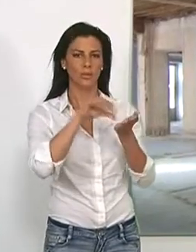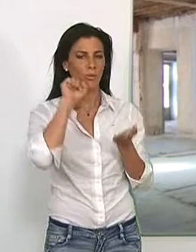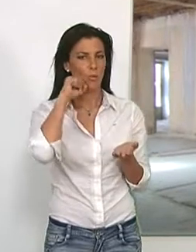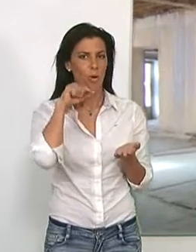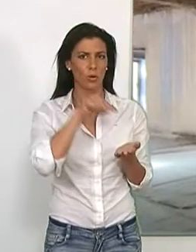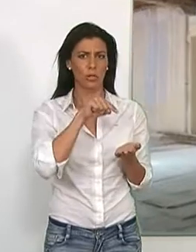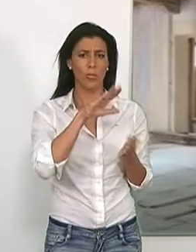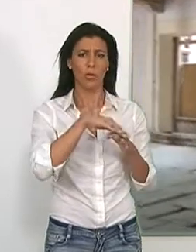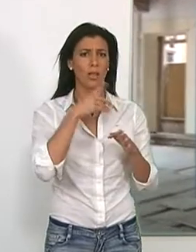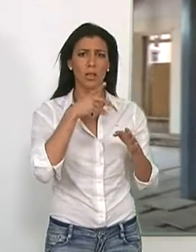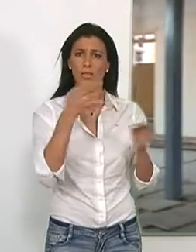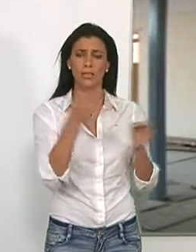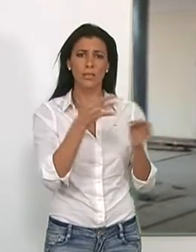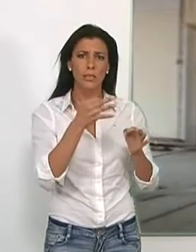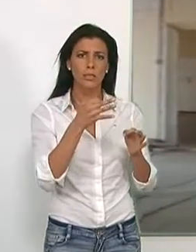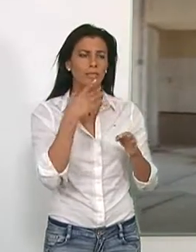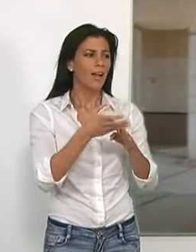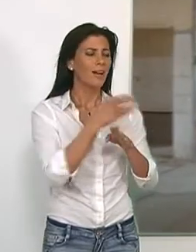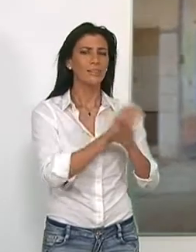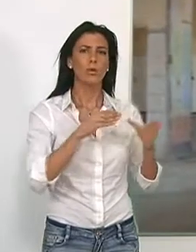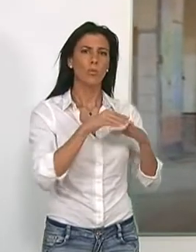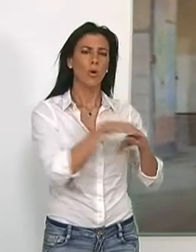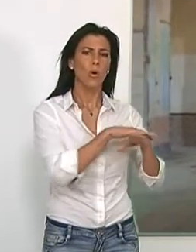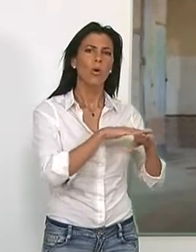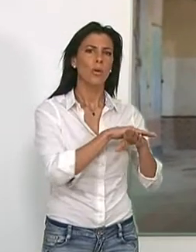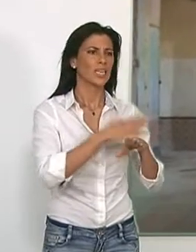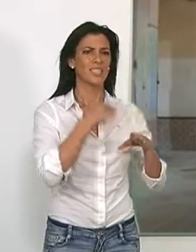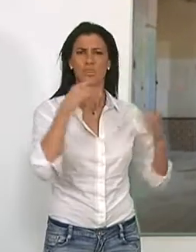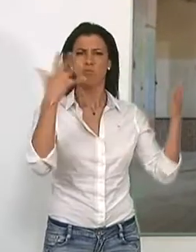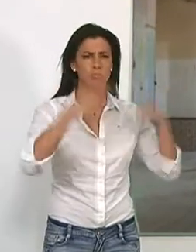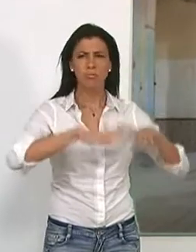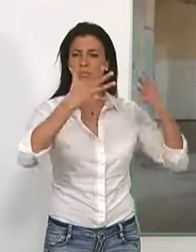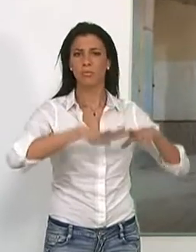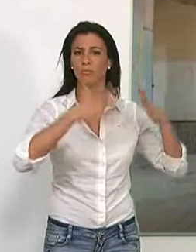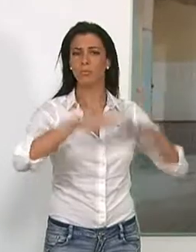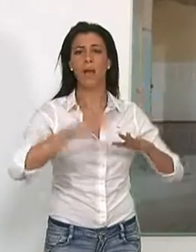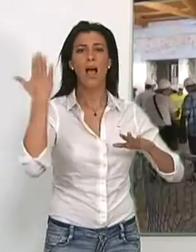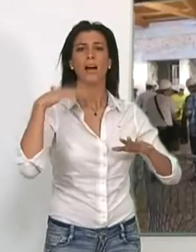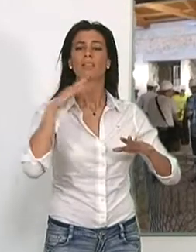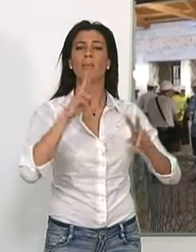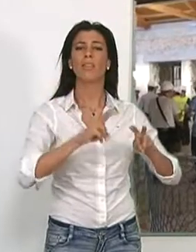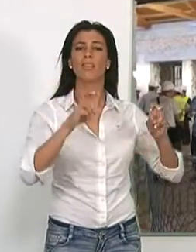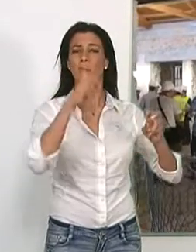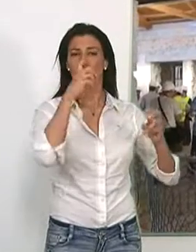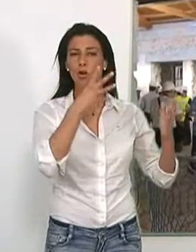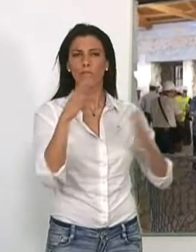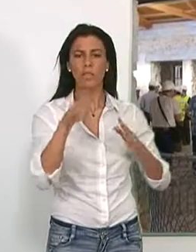de motril tras haber vivido como otros gobiernos que hicieron demoler la a principio del año 90 y su posterior